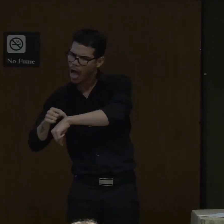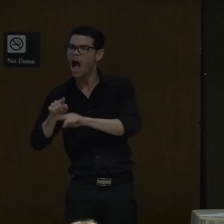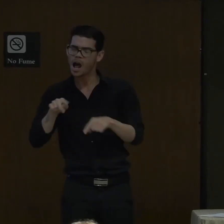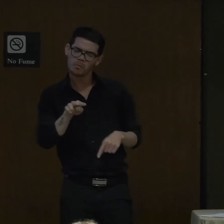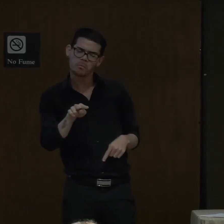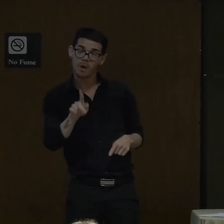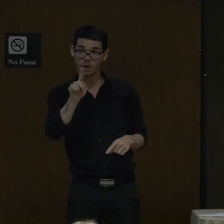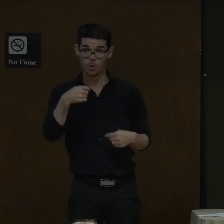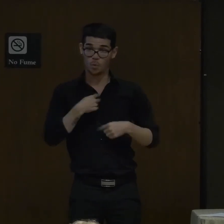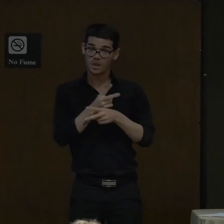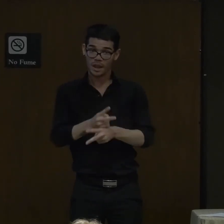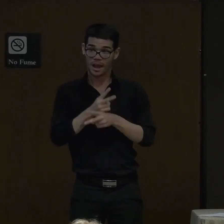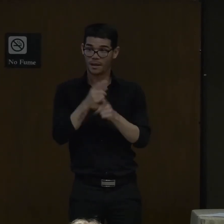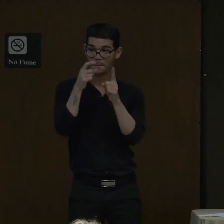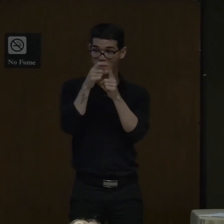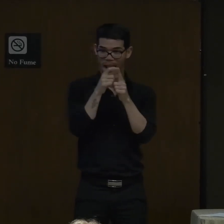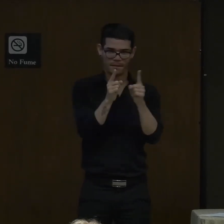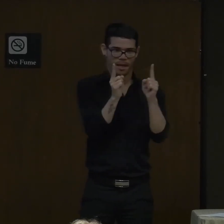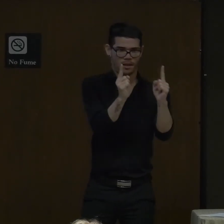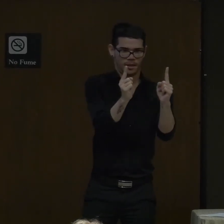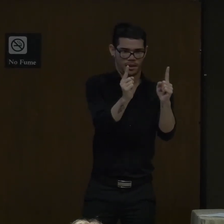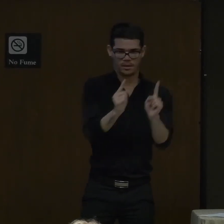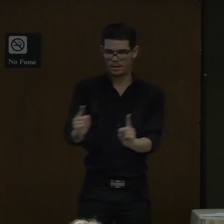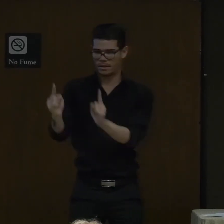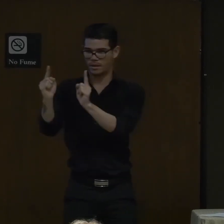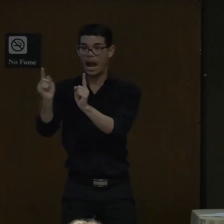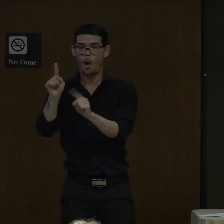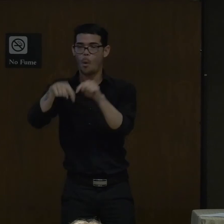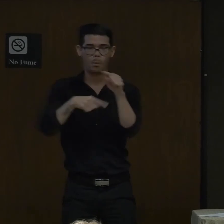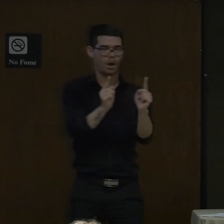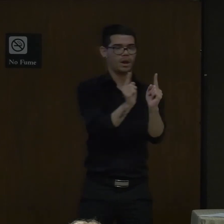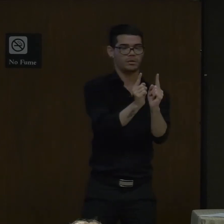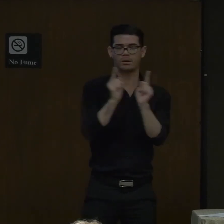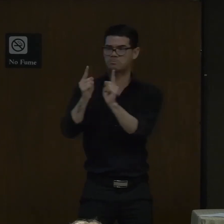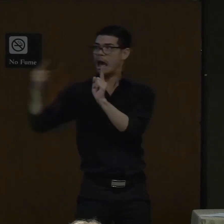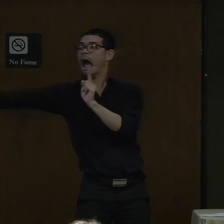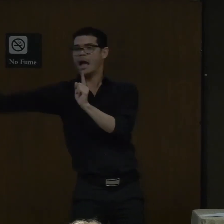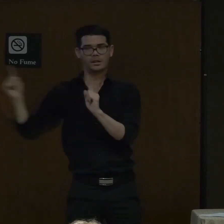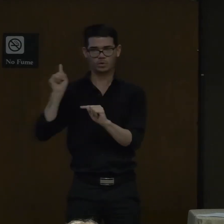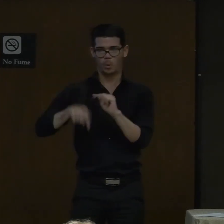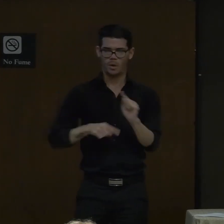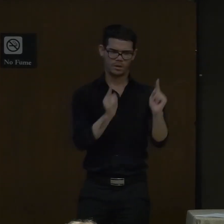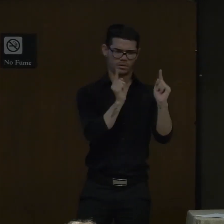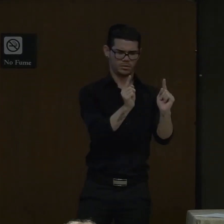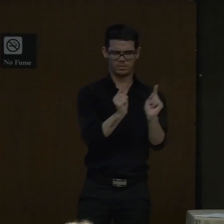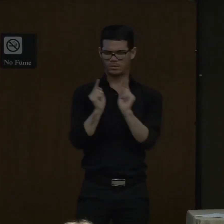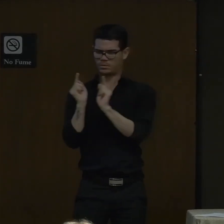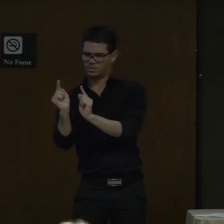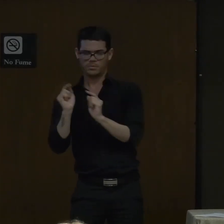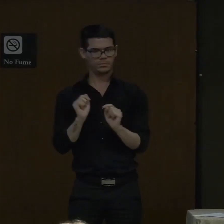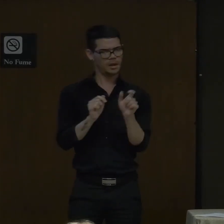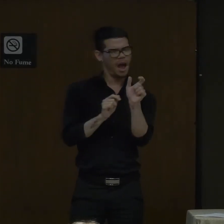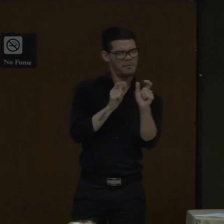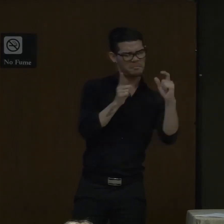misma longitud, todas tenían más o menos la misma frecuencia, o sea, todas eran palabras muy corrientes, que eran fáciles de reconocer,